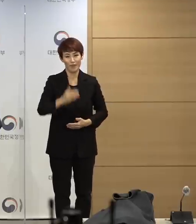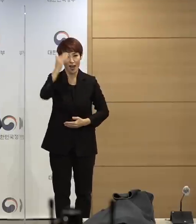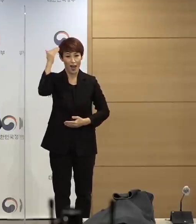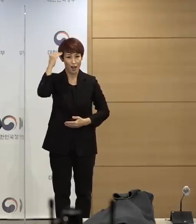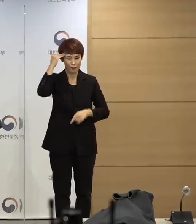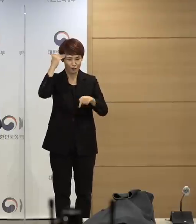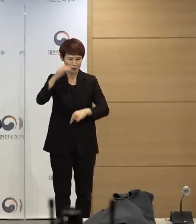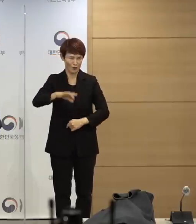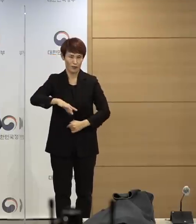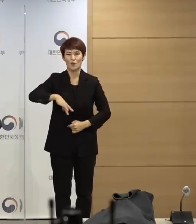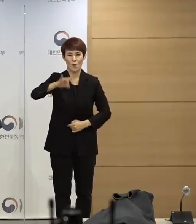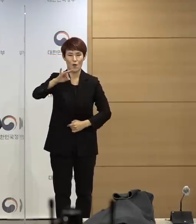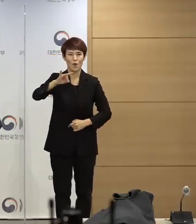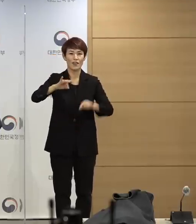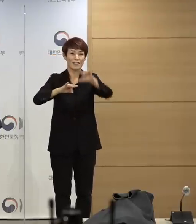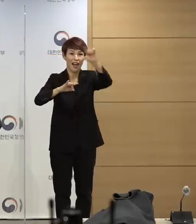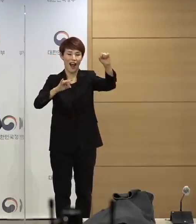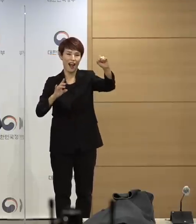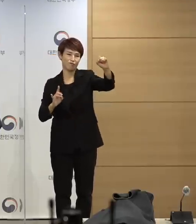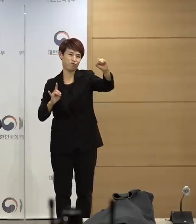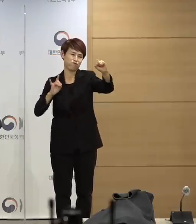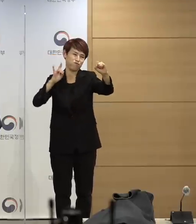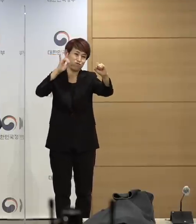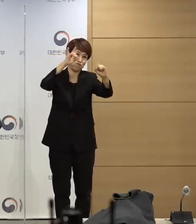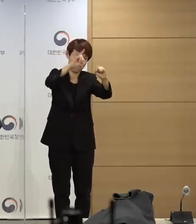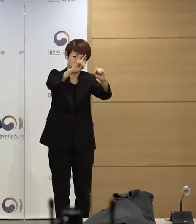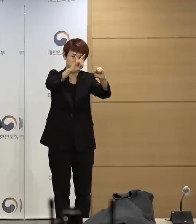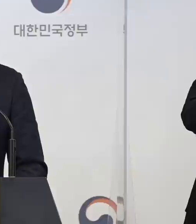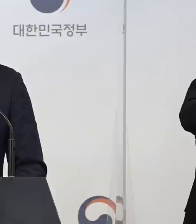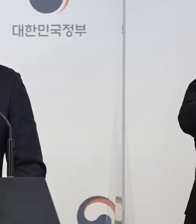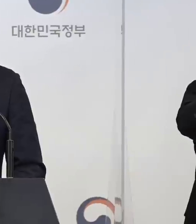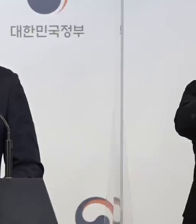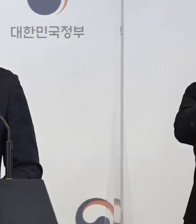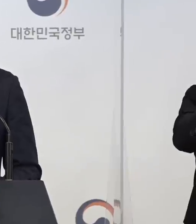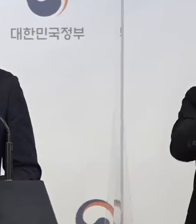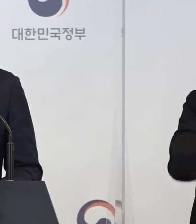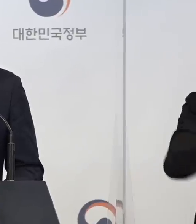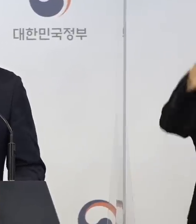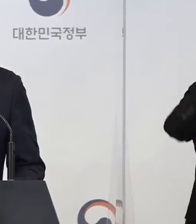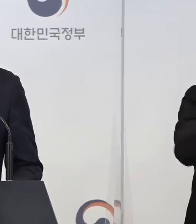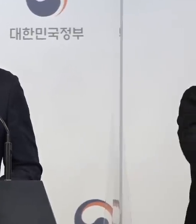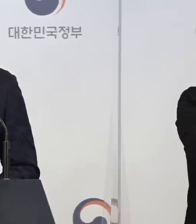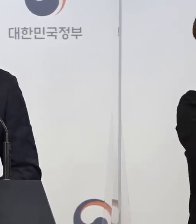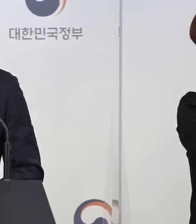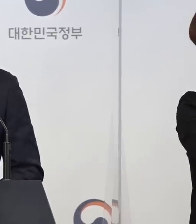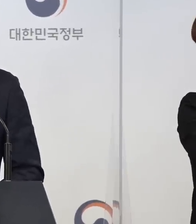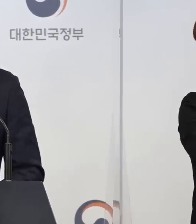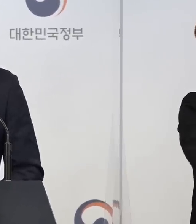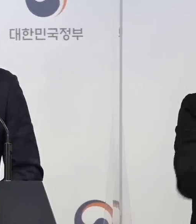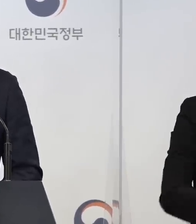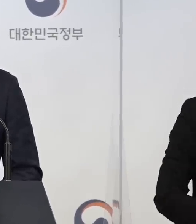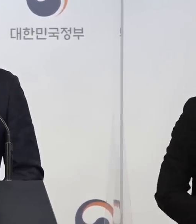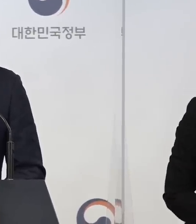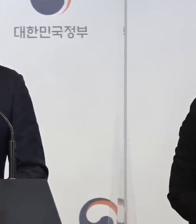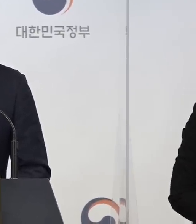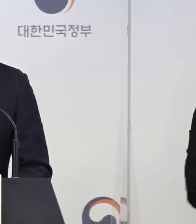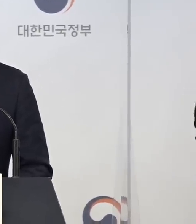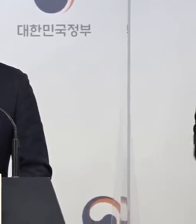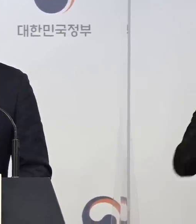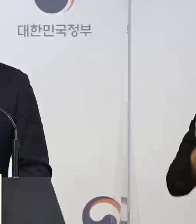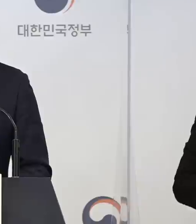대한민국 최초의 달 궤도선 다누리의 달 궤도 진입 성공을 발표합니다. 국민